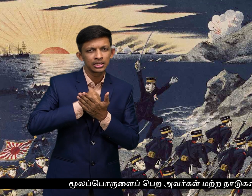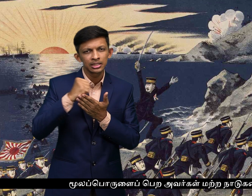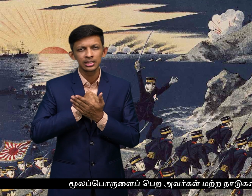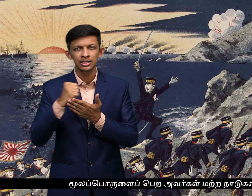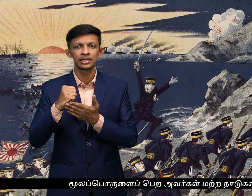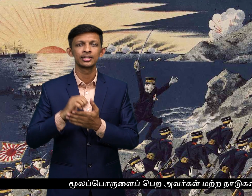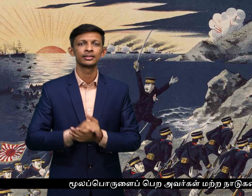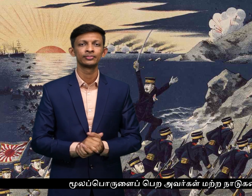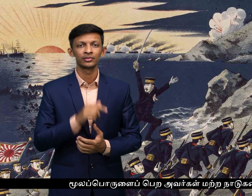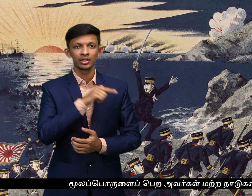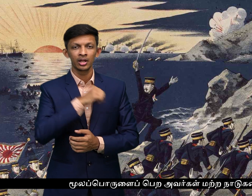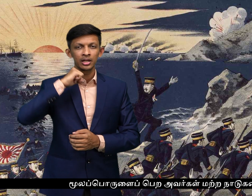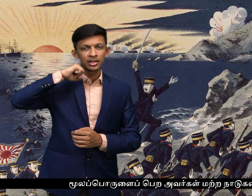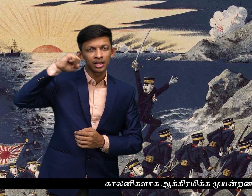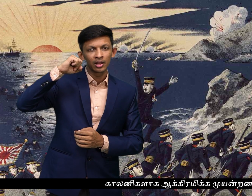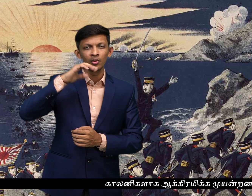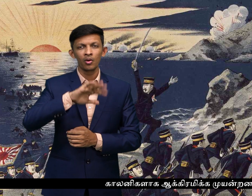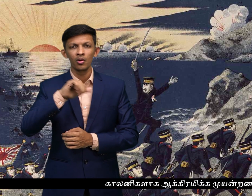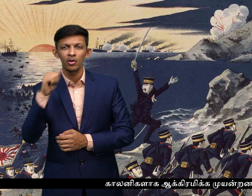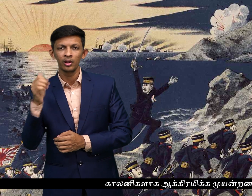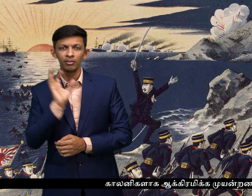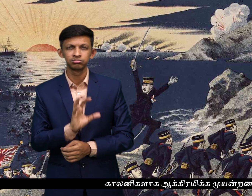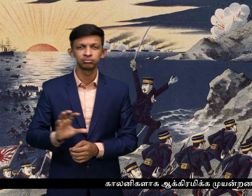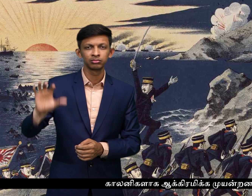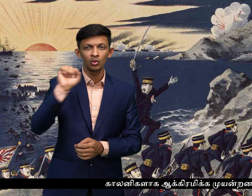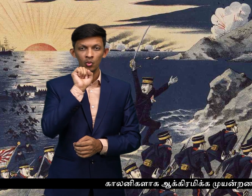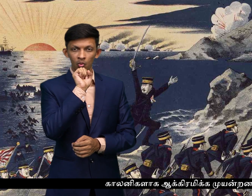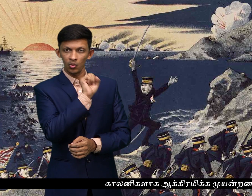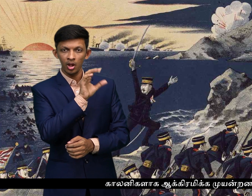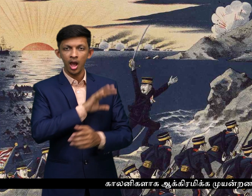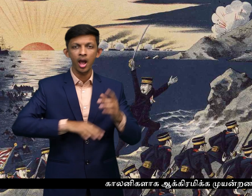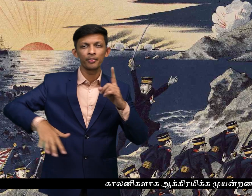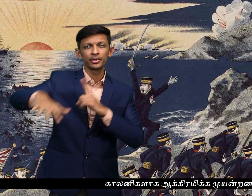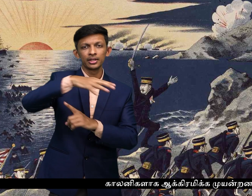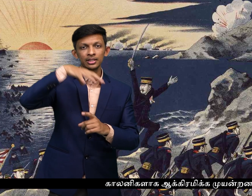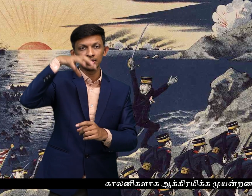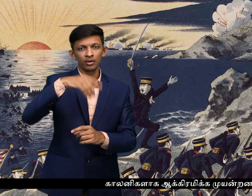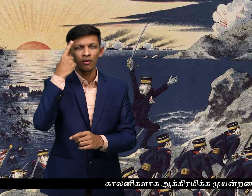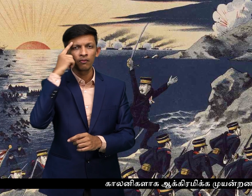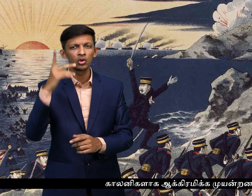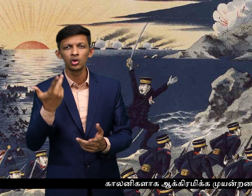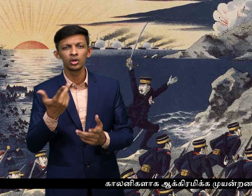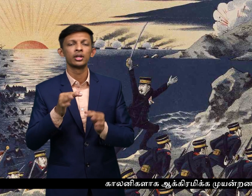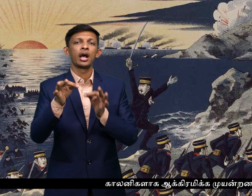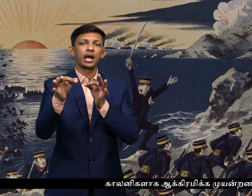மூலப்பொருளை பெற அவர்கள் மற்ற நாடுகளை தங்கள் காலனிகளாக ஆக்கிரமிக்க முயன்றனர்.